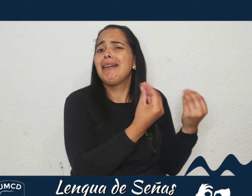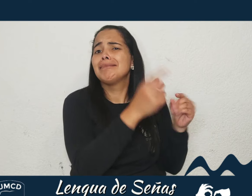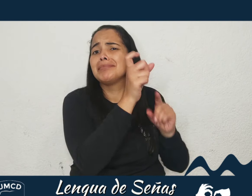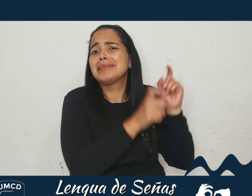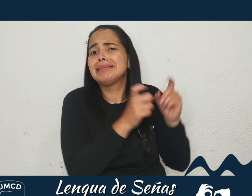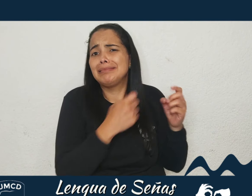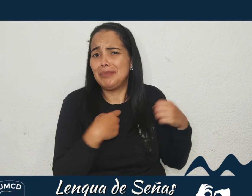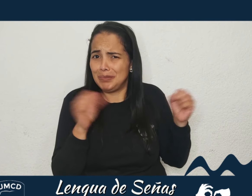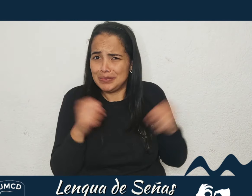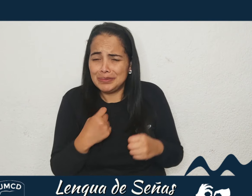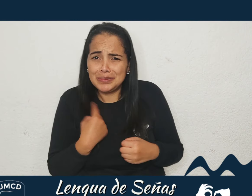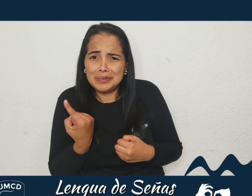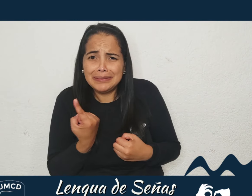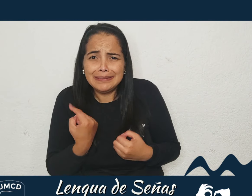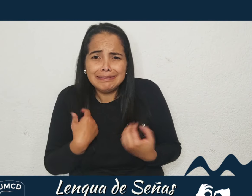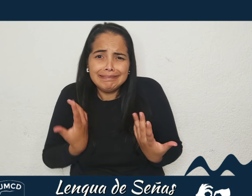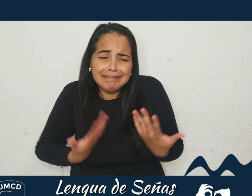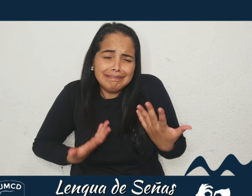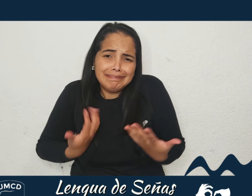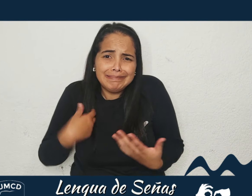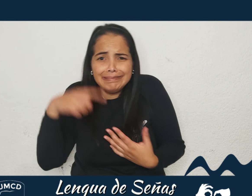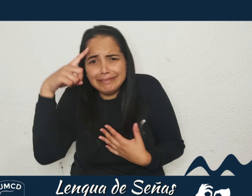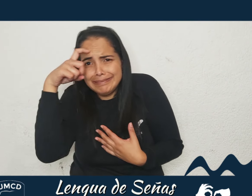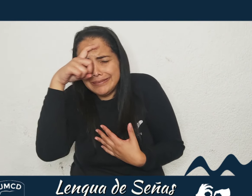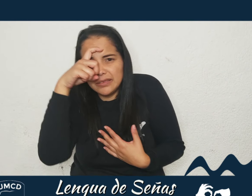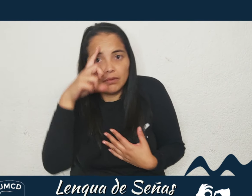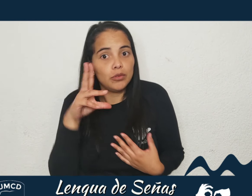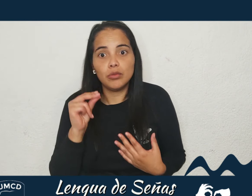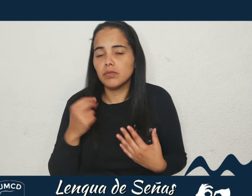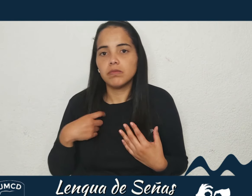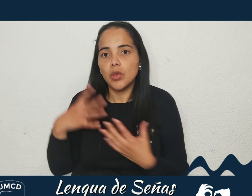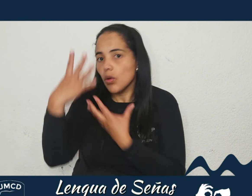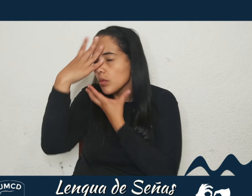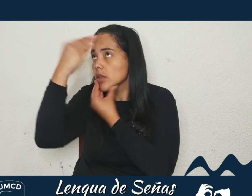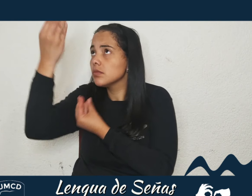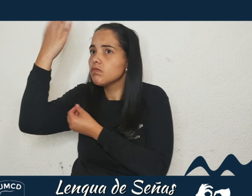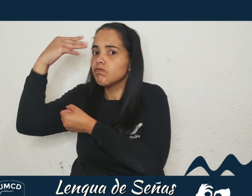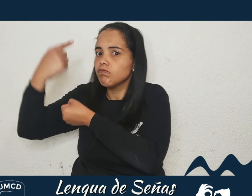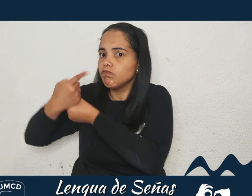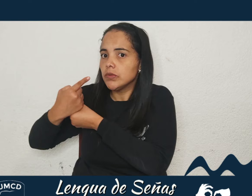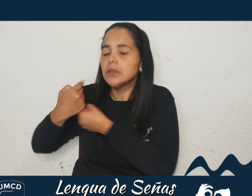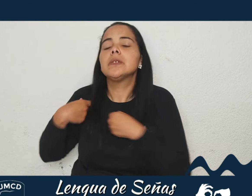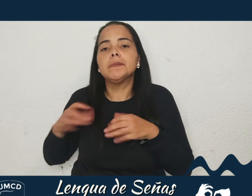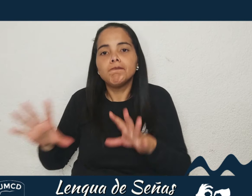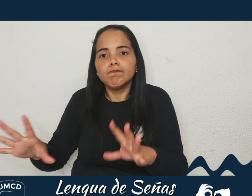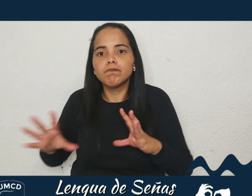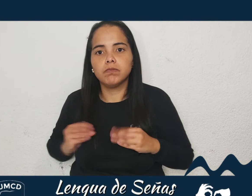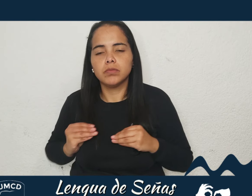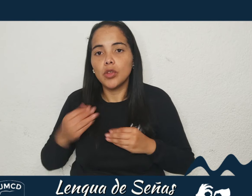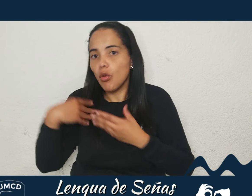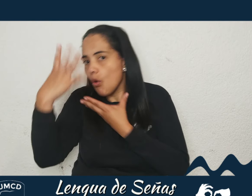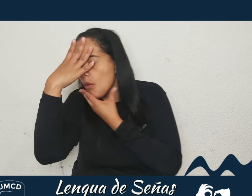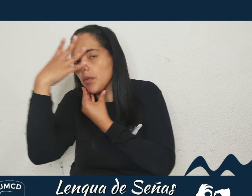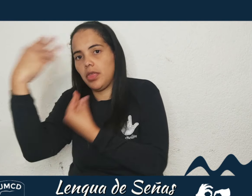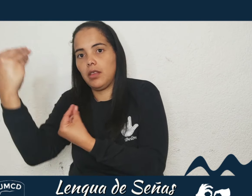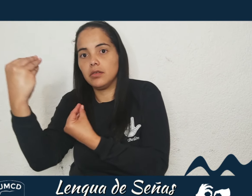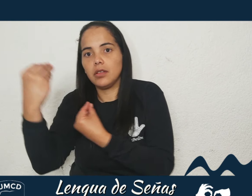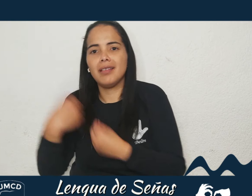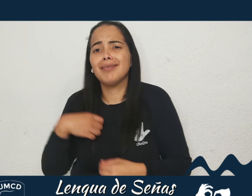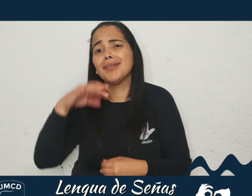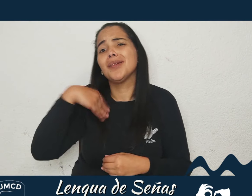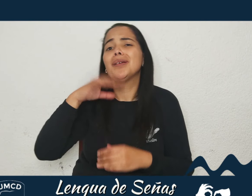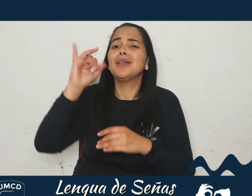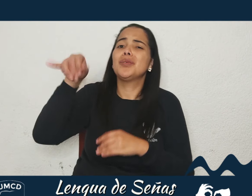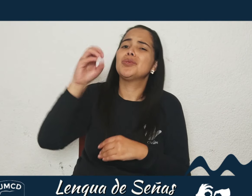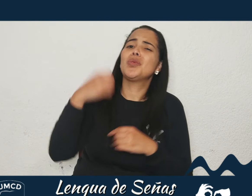podía, escuchando la guía de Dios, hacer tal y cual Dios le pedía. En ese instante Josué obedece.